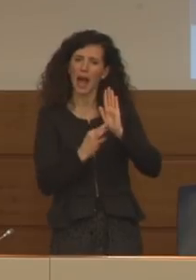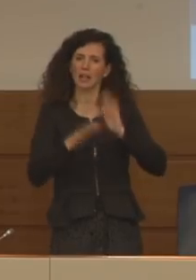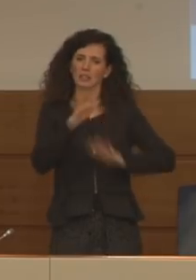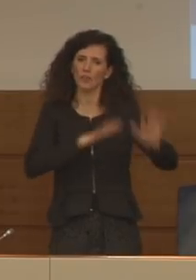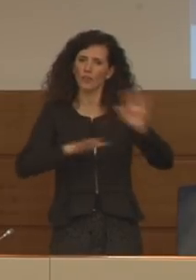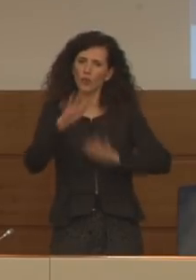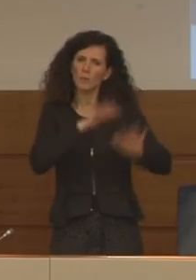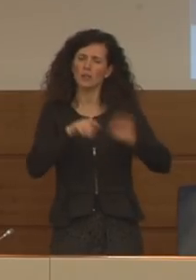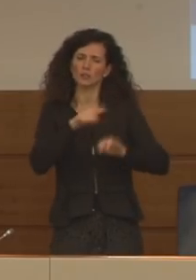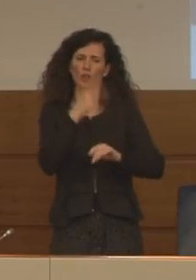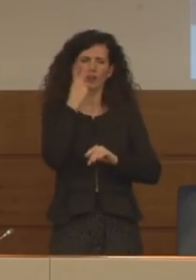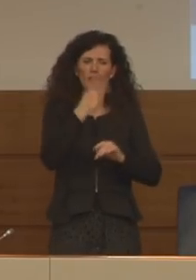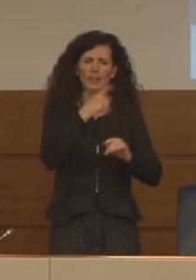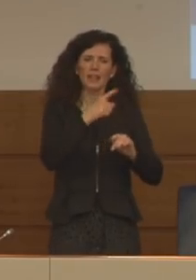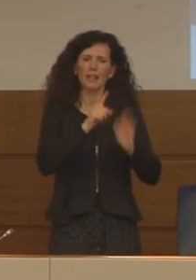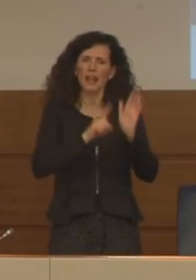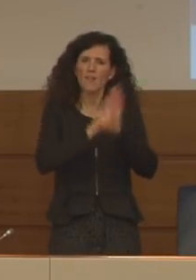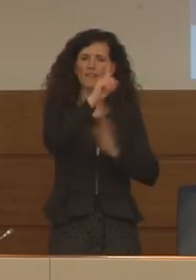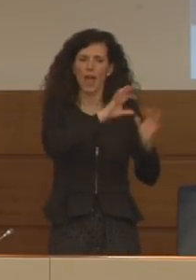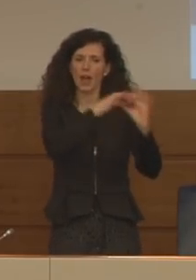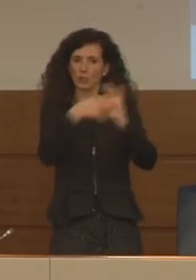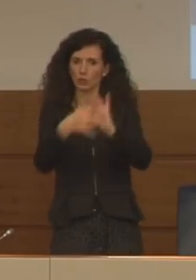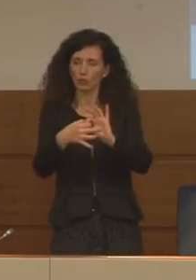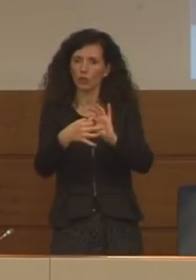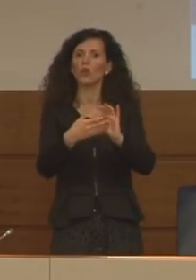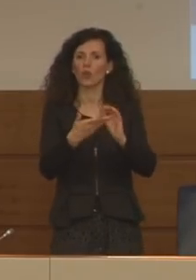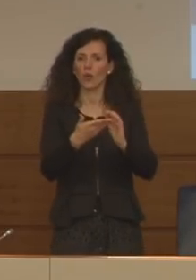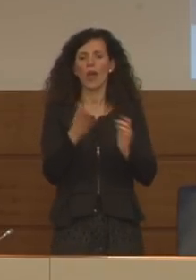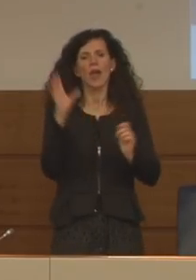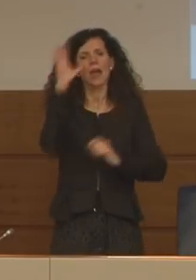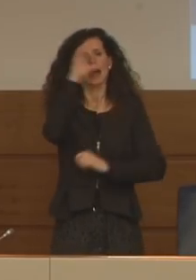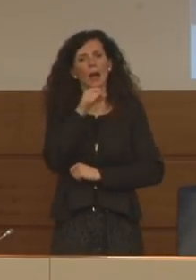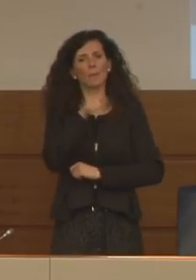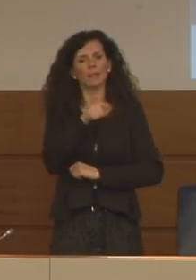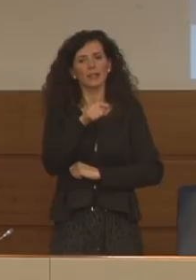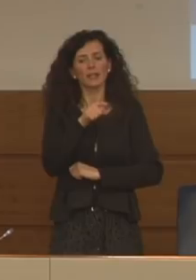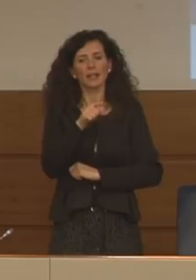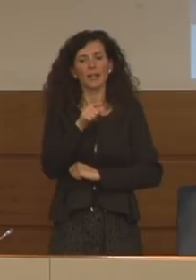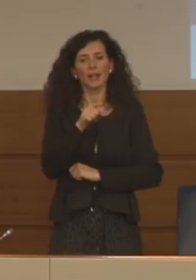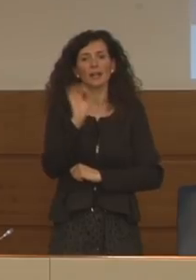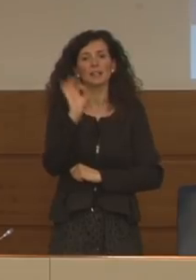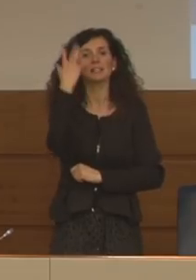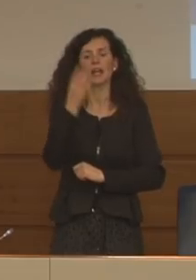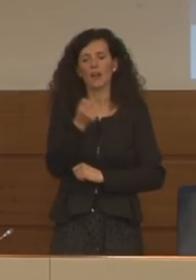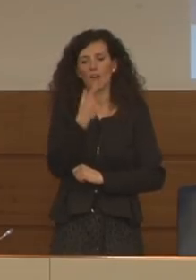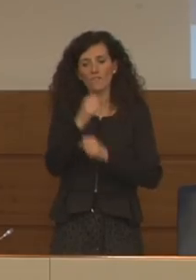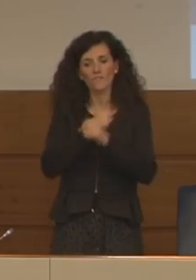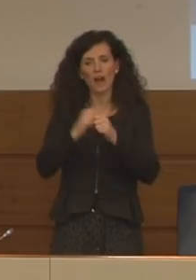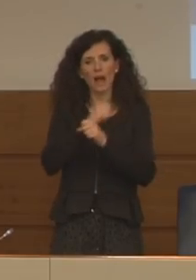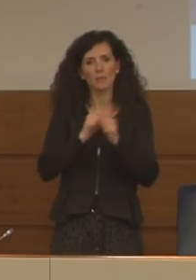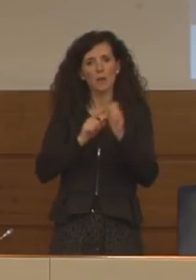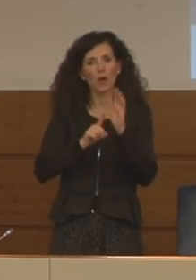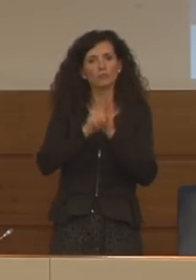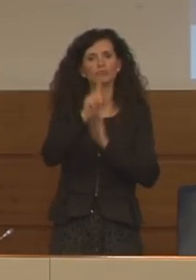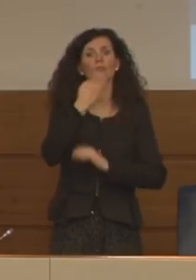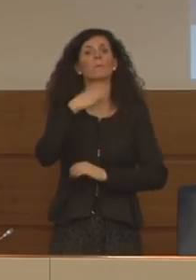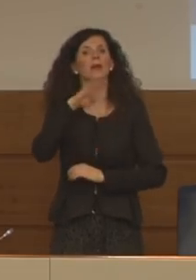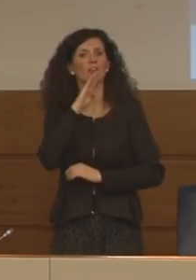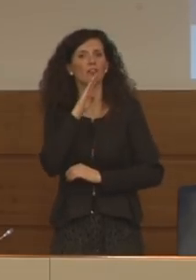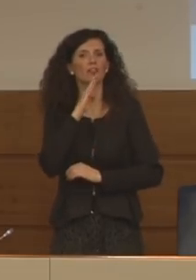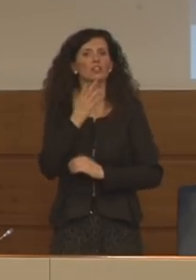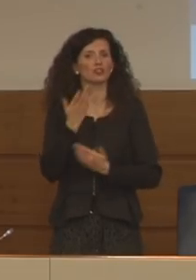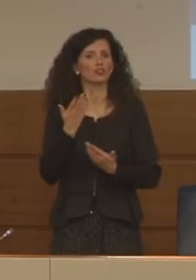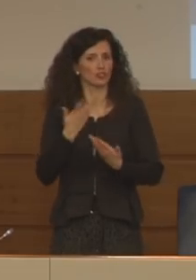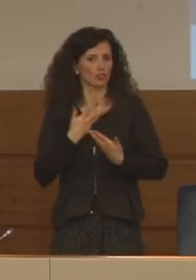collaterale accessorie che fornirà anche se elementi per capire se il farmaco da benefici quindi al